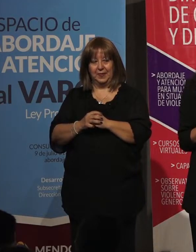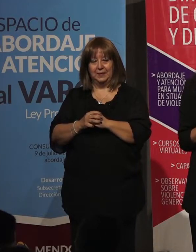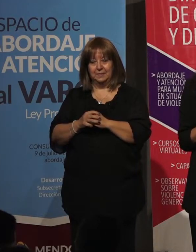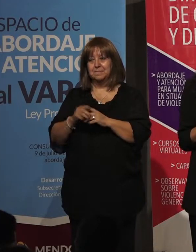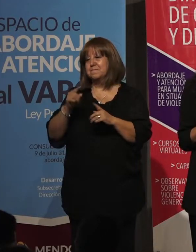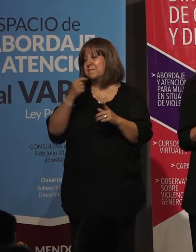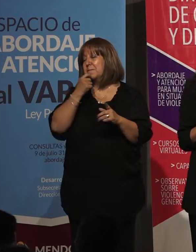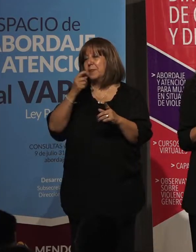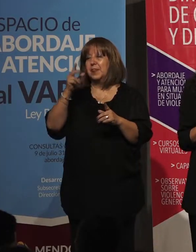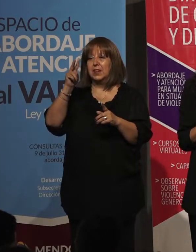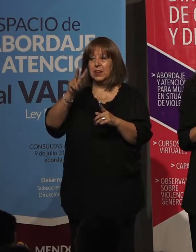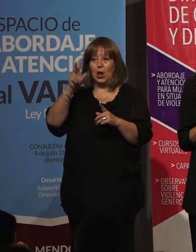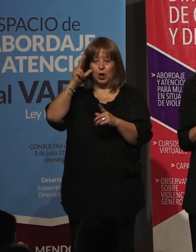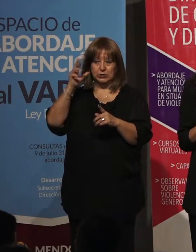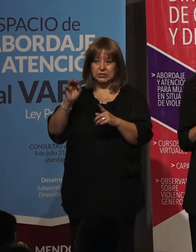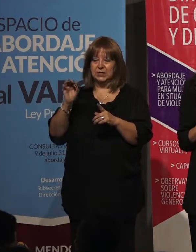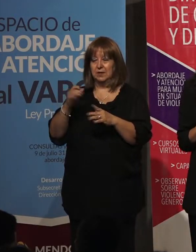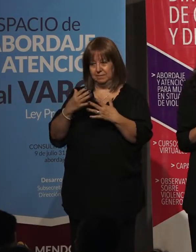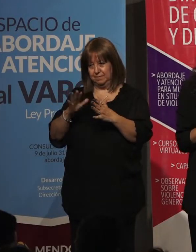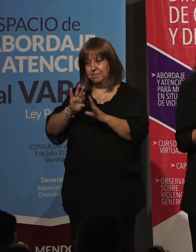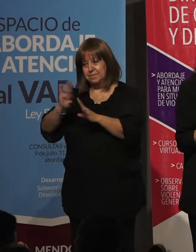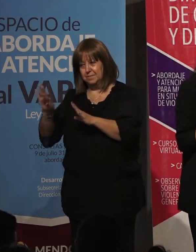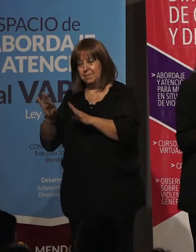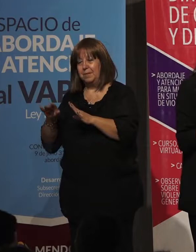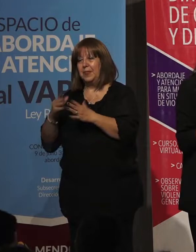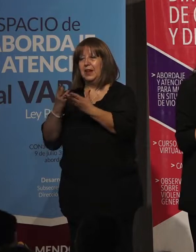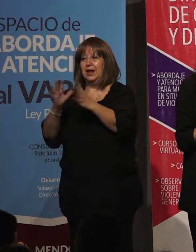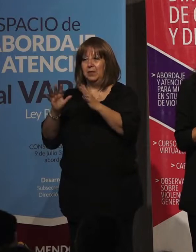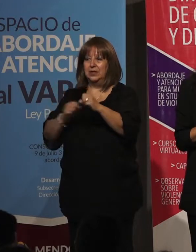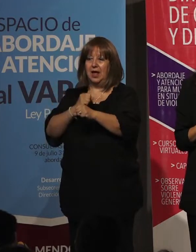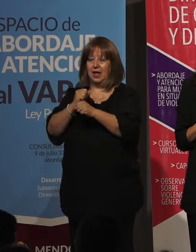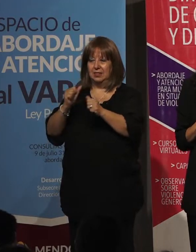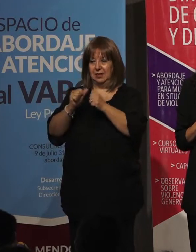siempre y cuando no se acerque. Exacto.